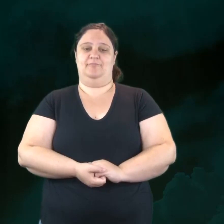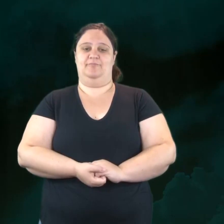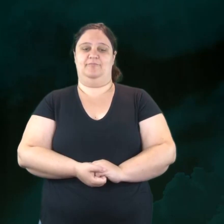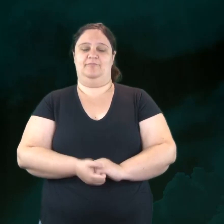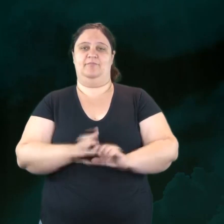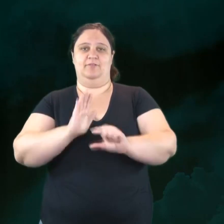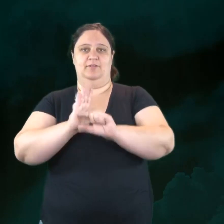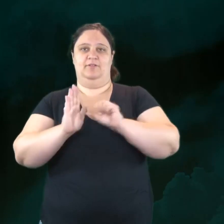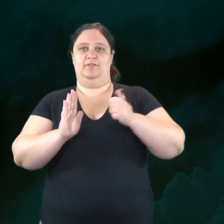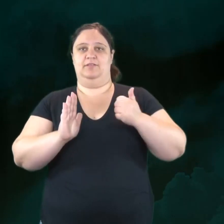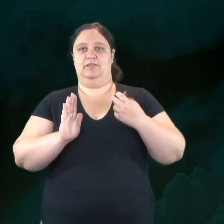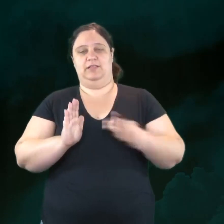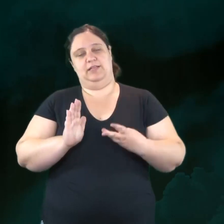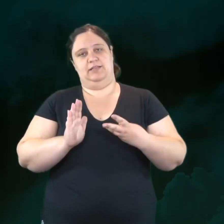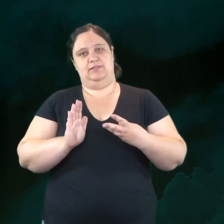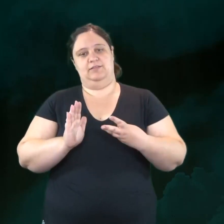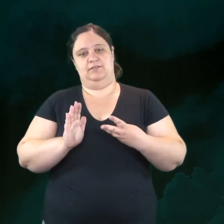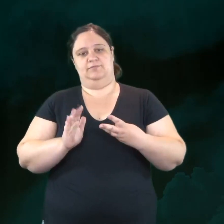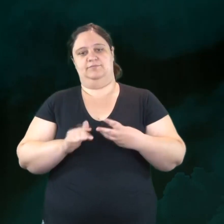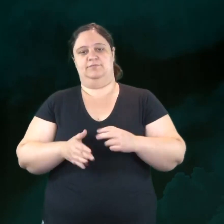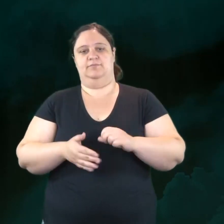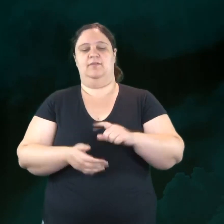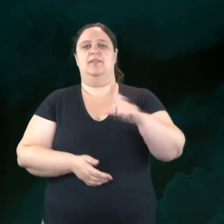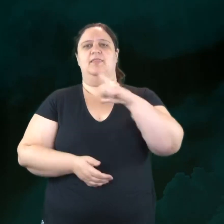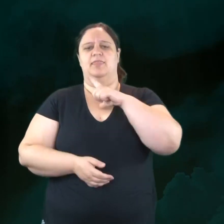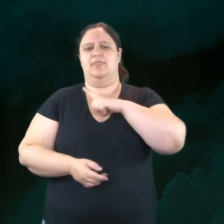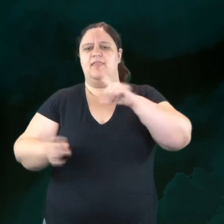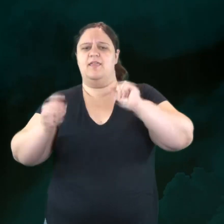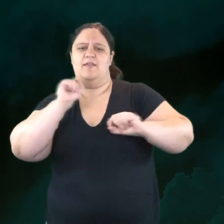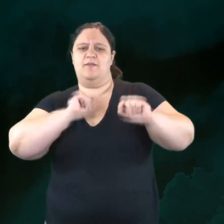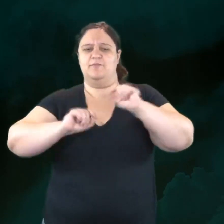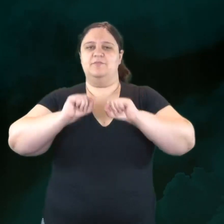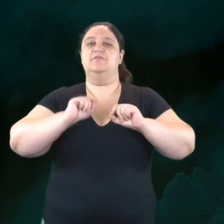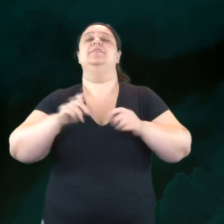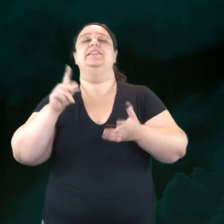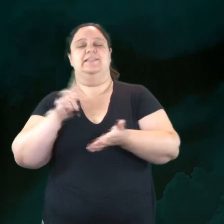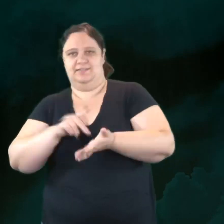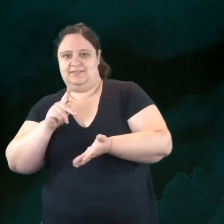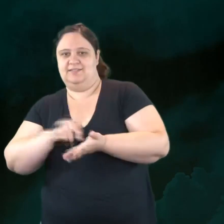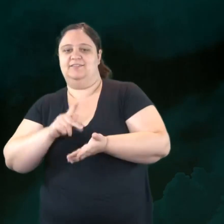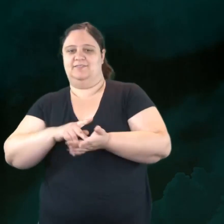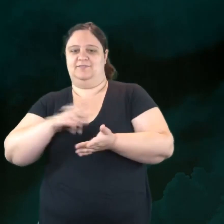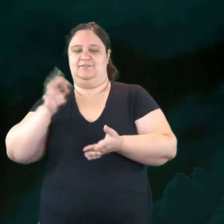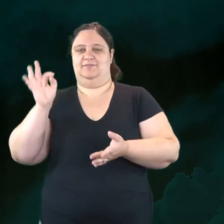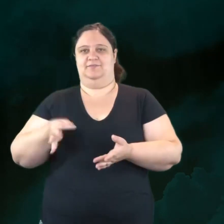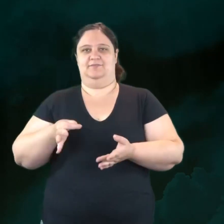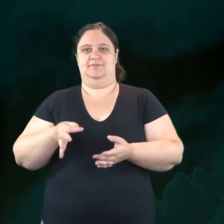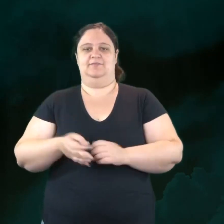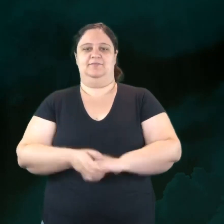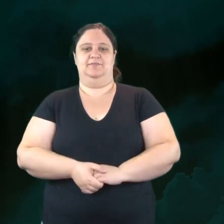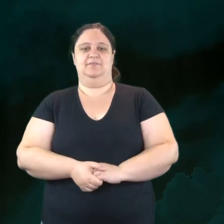Versículo 13. Outra razão ainda temos nós. Isso, aí.